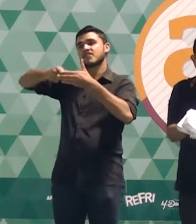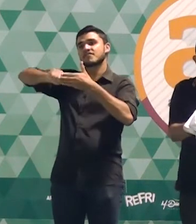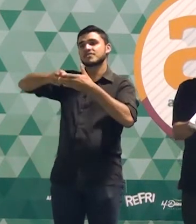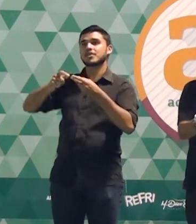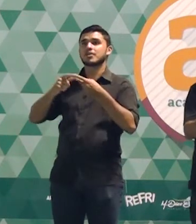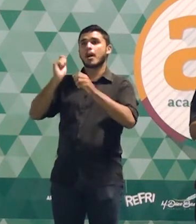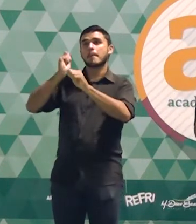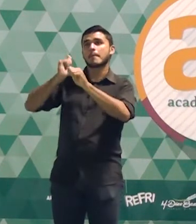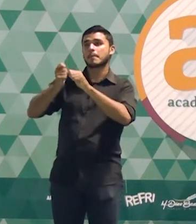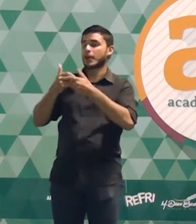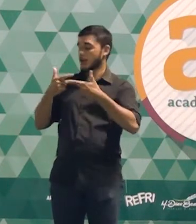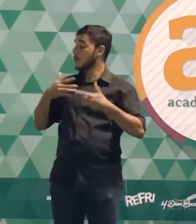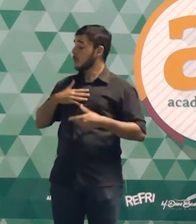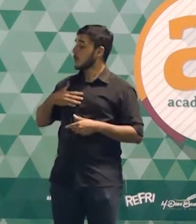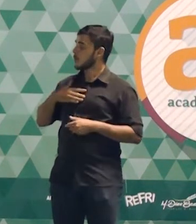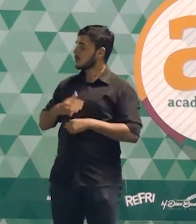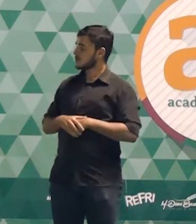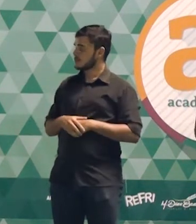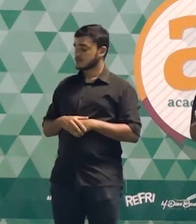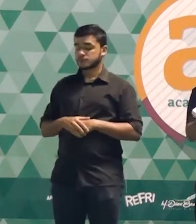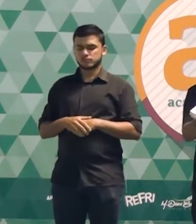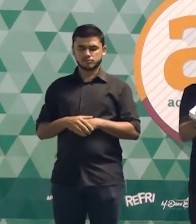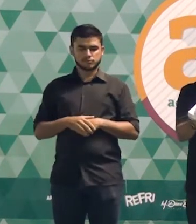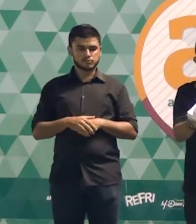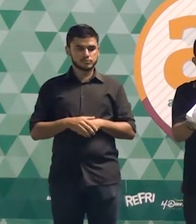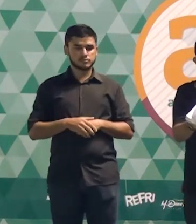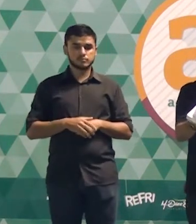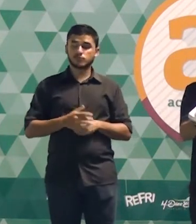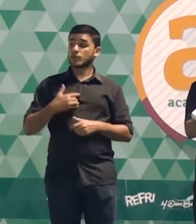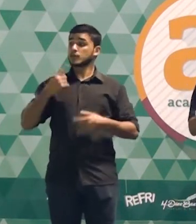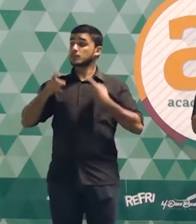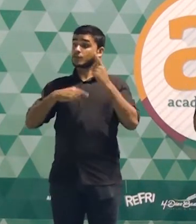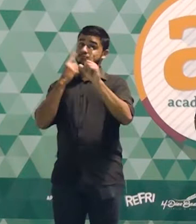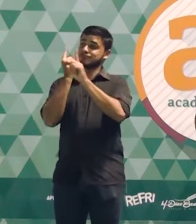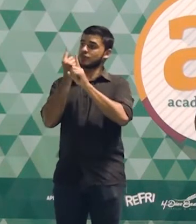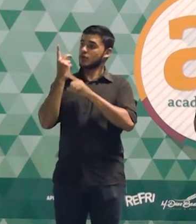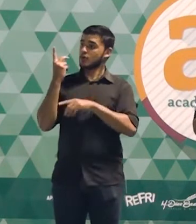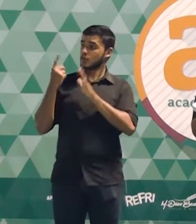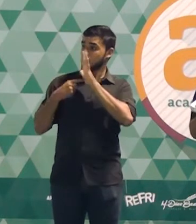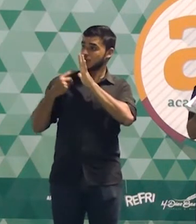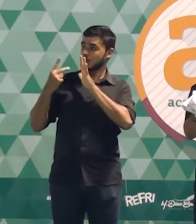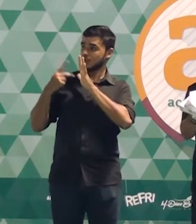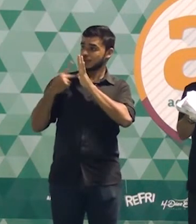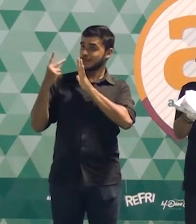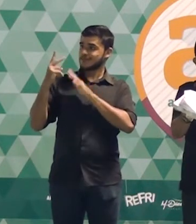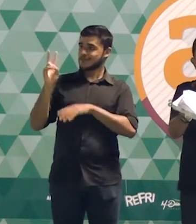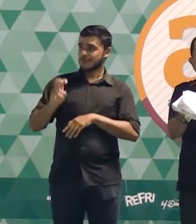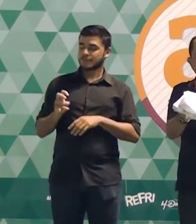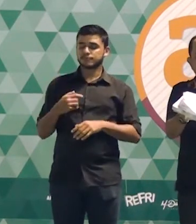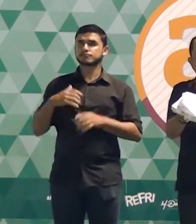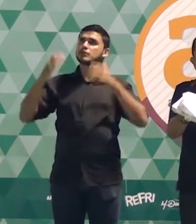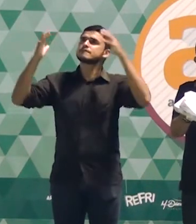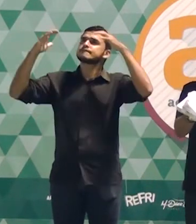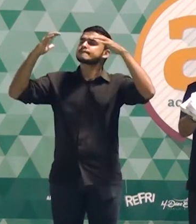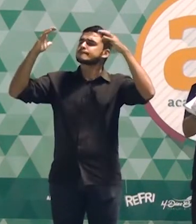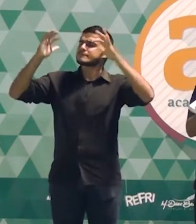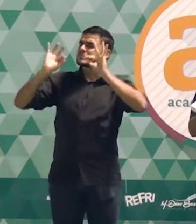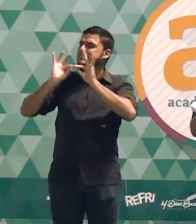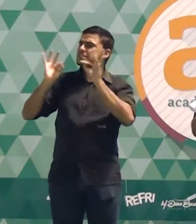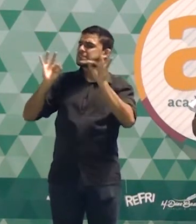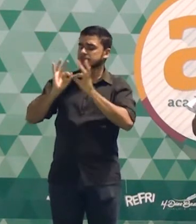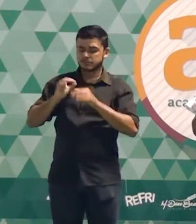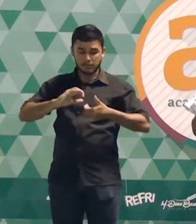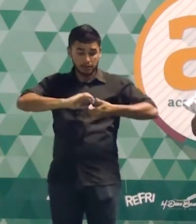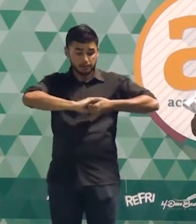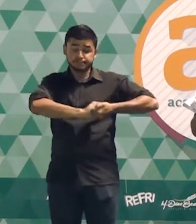senhor. Na segunda vez que se encontraram, caiu uma chuva fininha que ensopava os ossos. Sem nem ao menos se darem